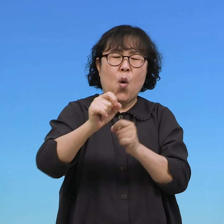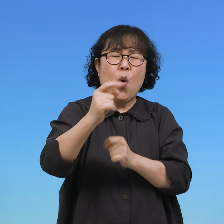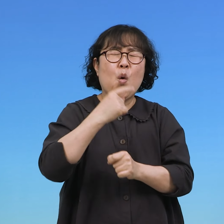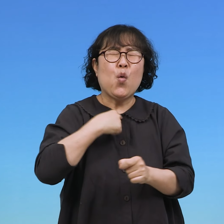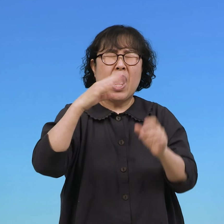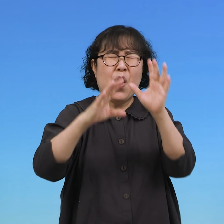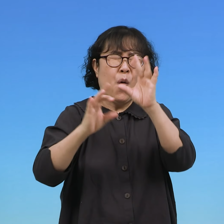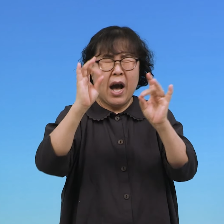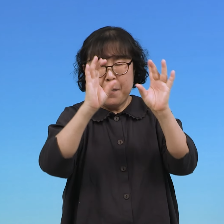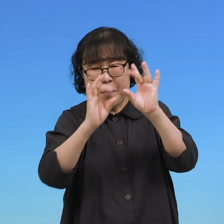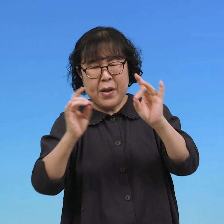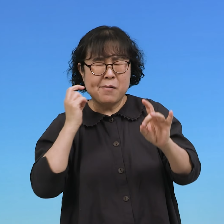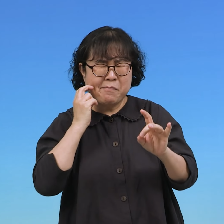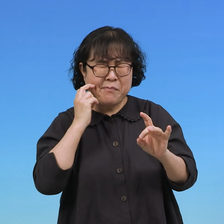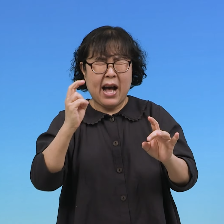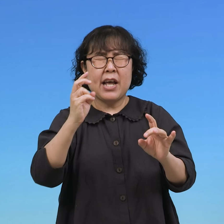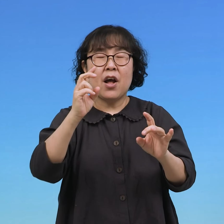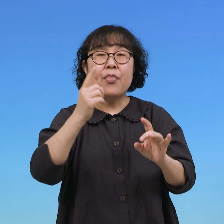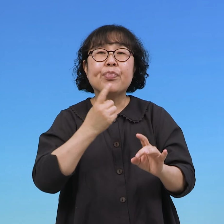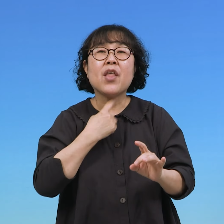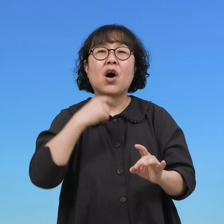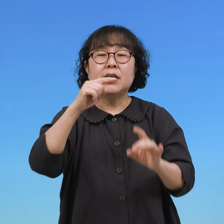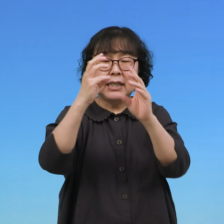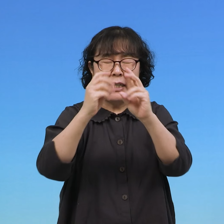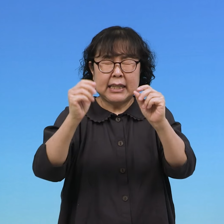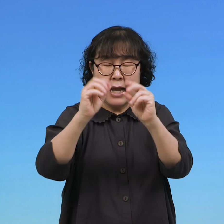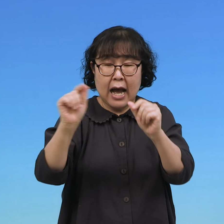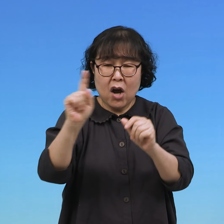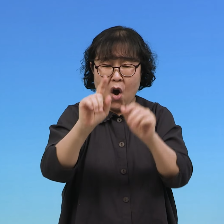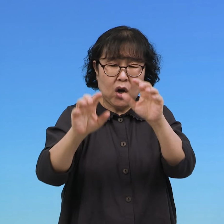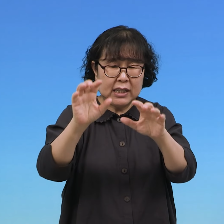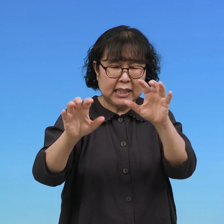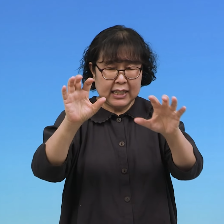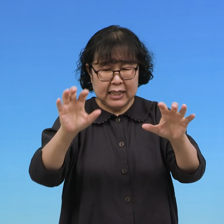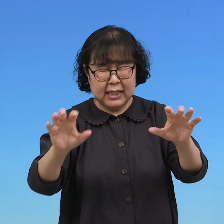오래 황폐하였던 이 땅 어디서나